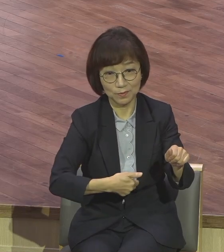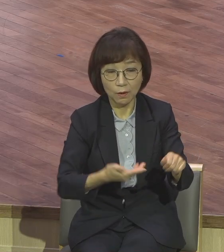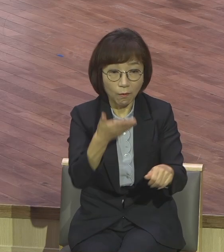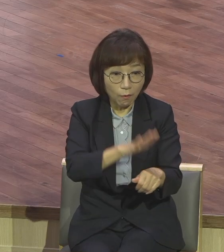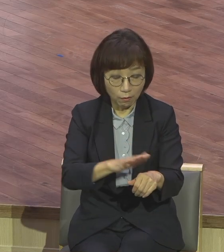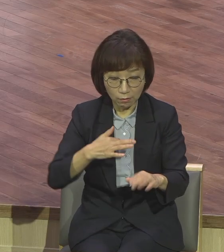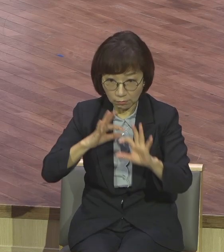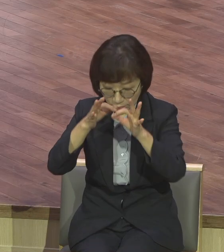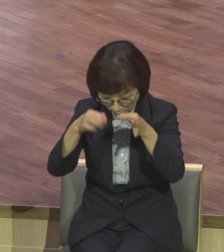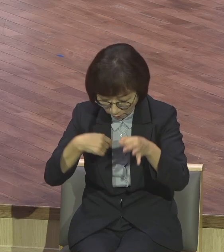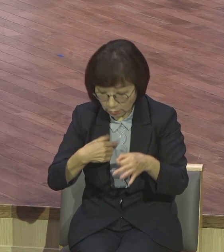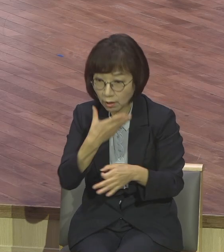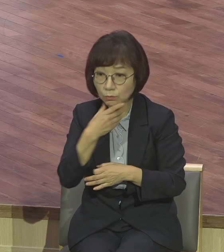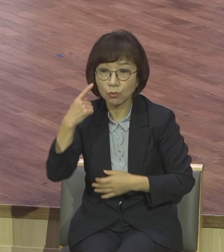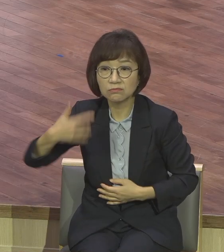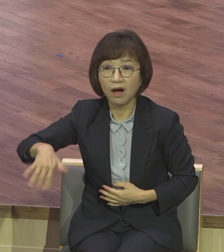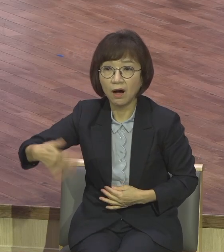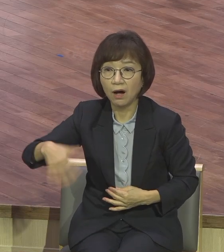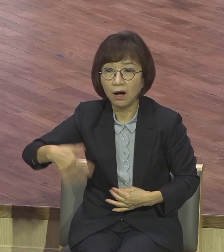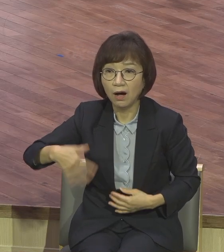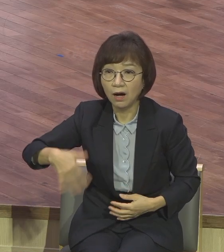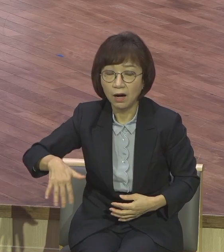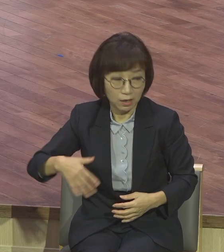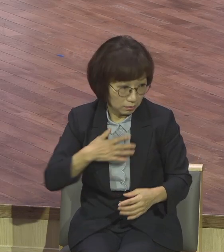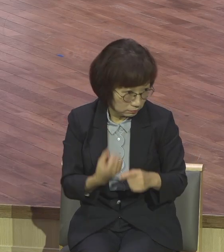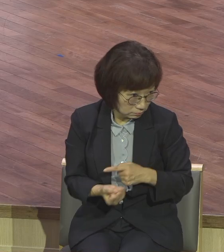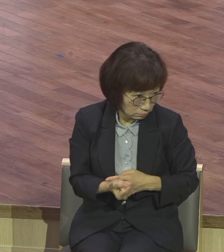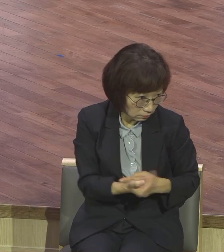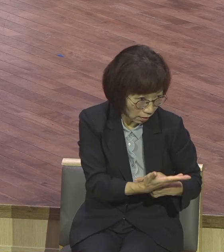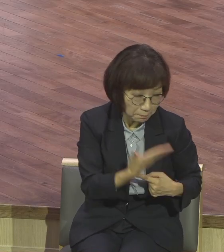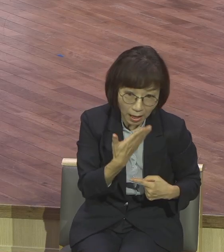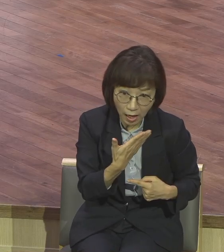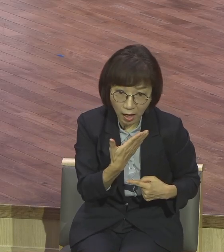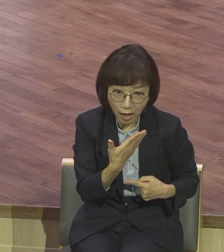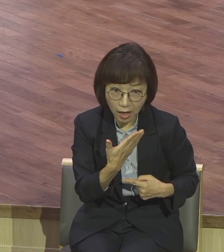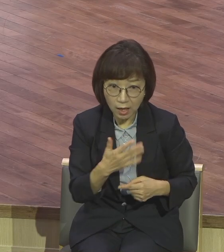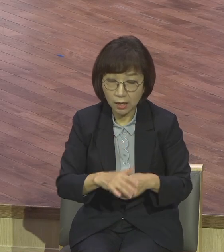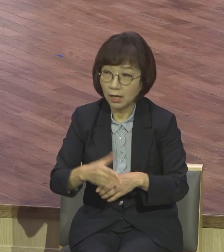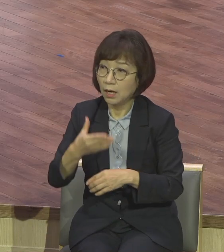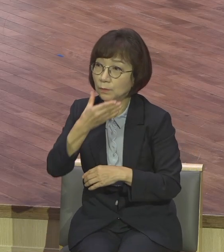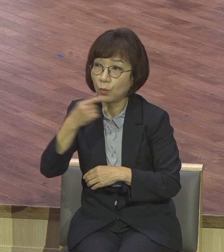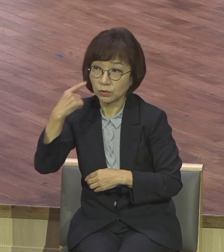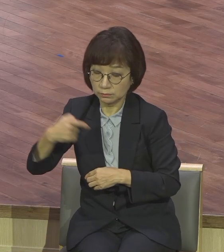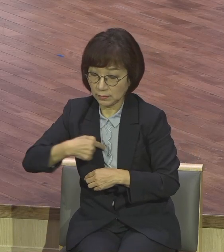변화시킵니까? 내가 복음이 안 된데 무슨 가정을 복음화시킵니까?